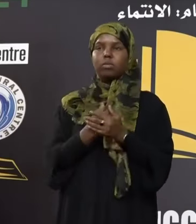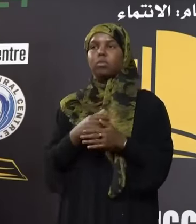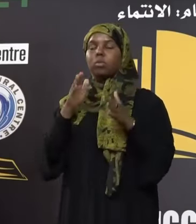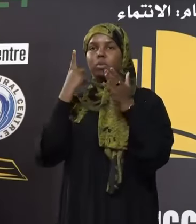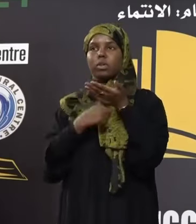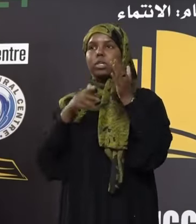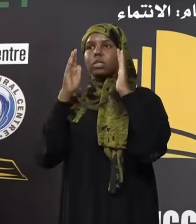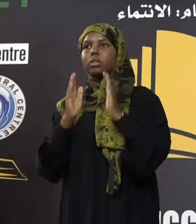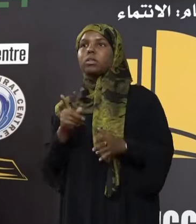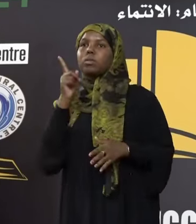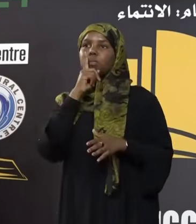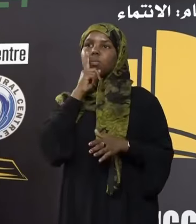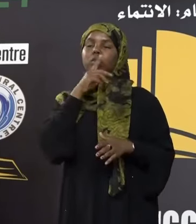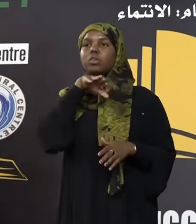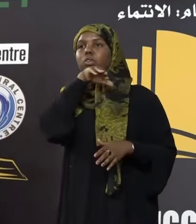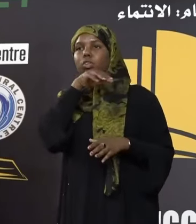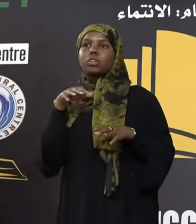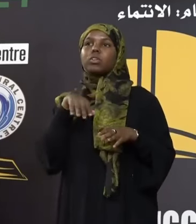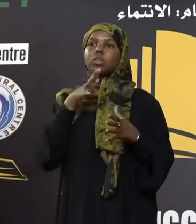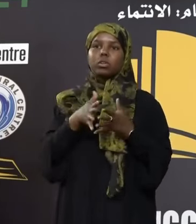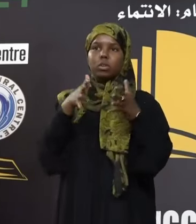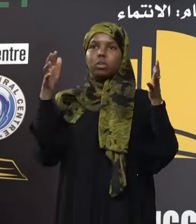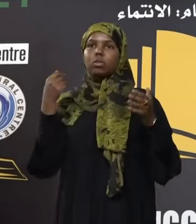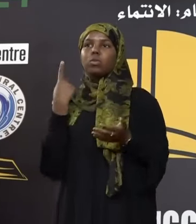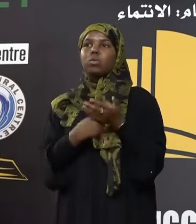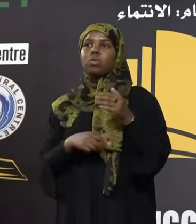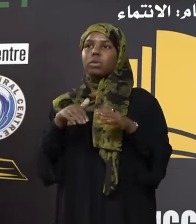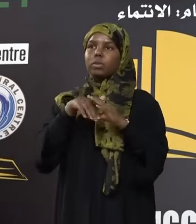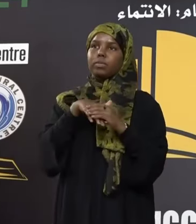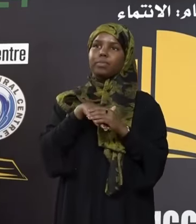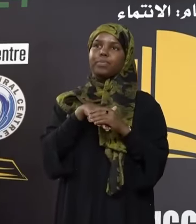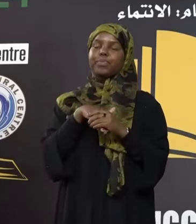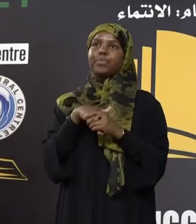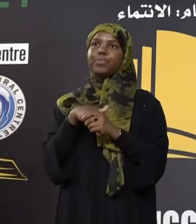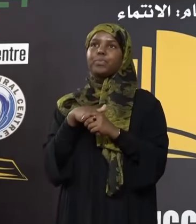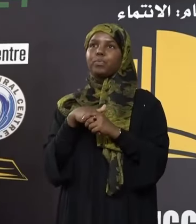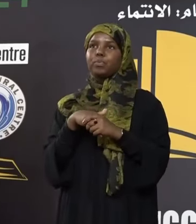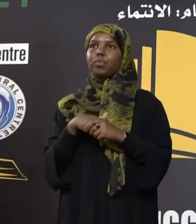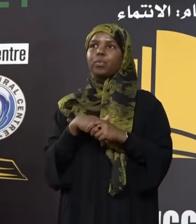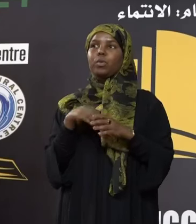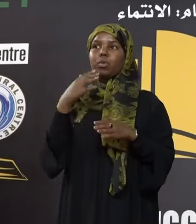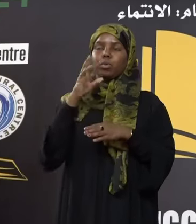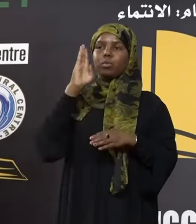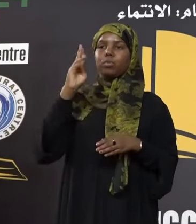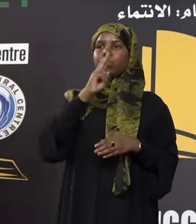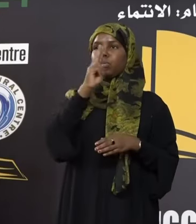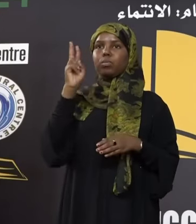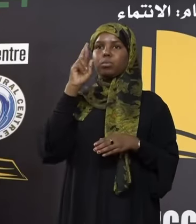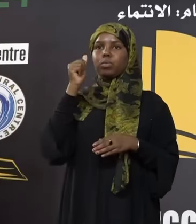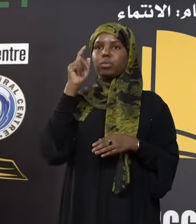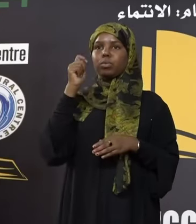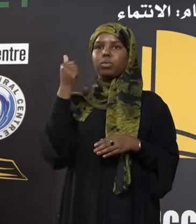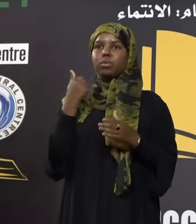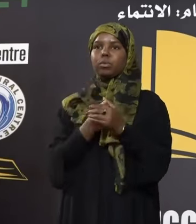naga diyaaraa inaannu barita salaadiin ka kicin waxaan naga bixinaynaa waxaan ku raadinayaa buurta gacan libaax iyo buuraha lamid ka